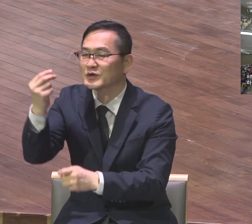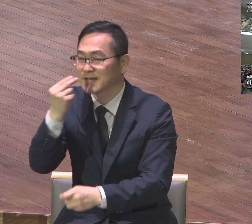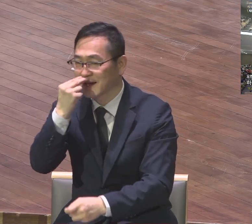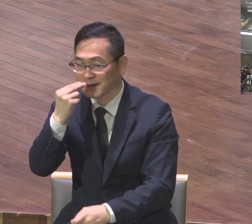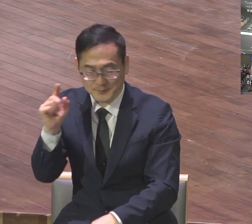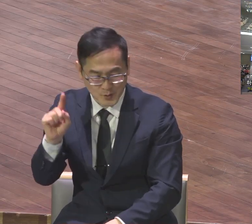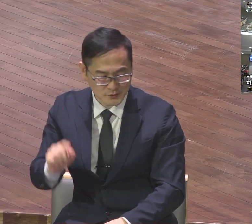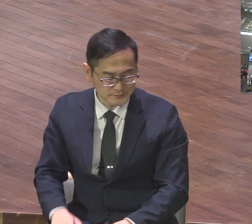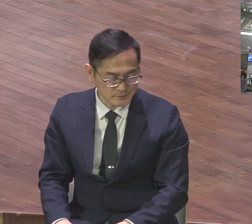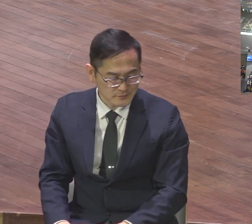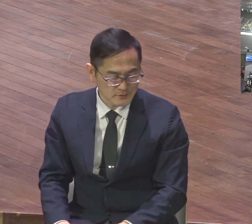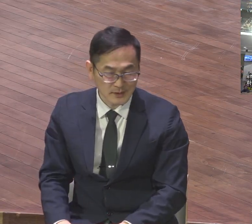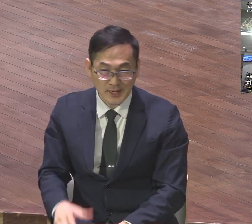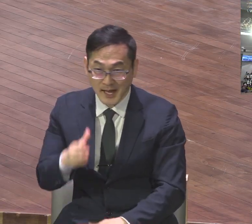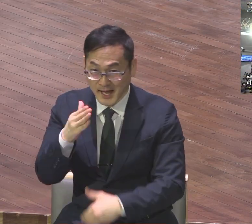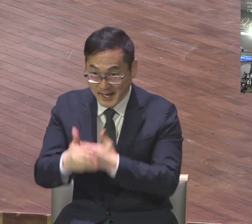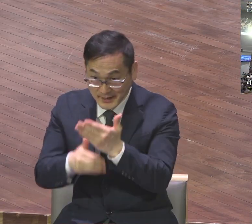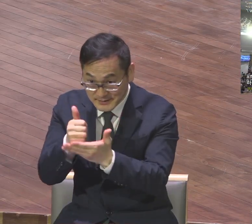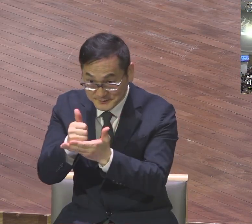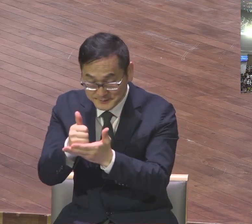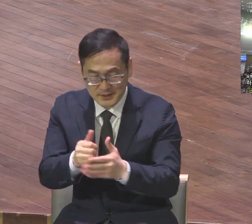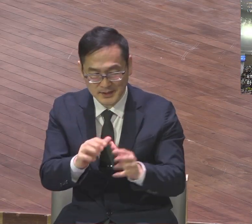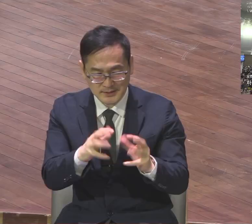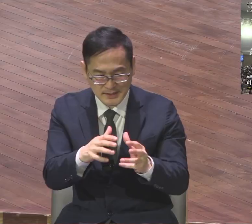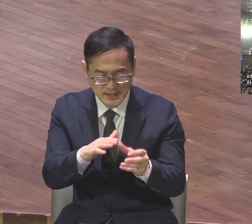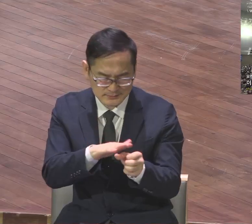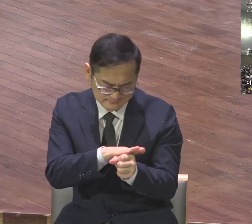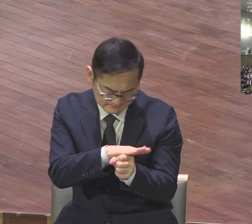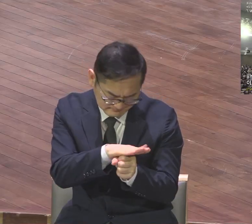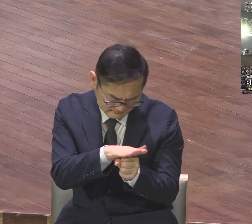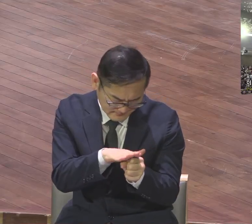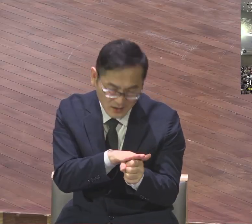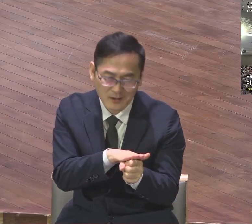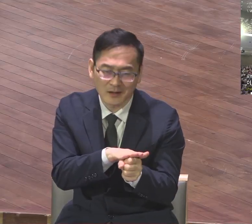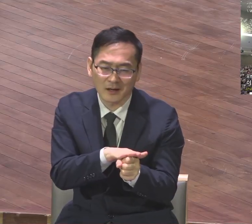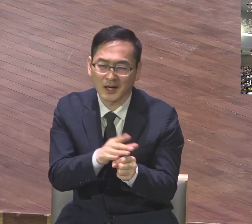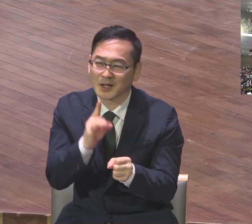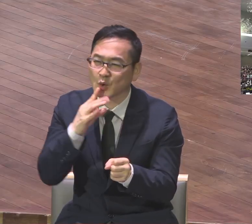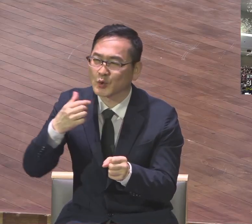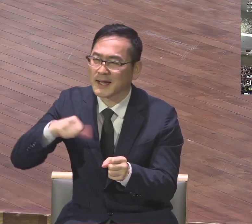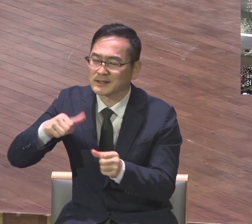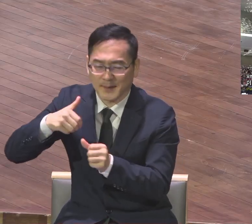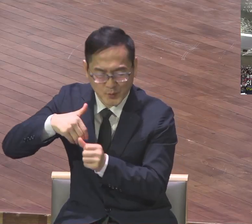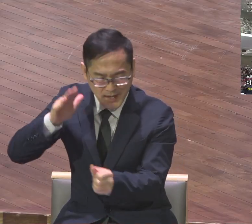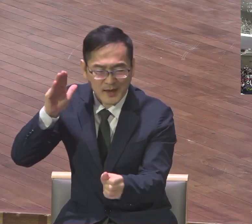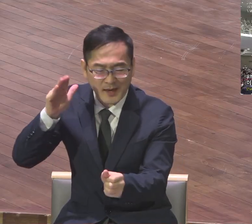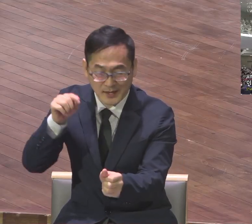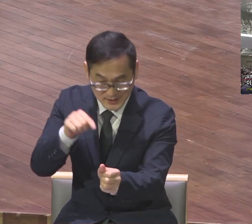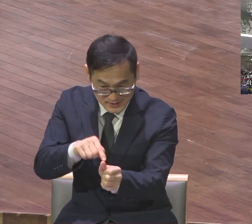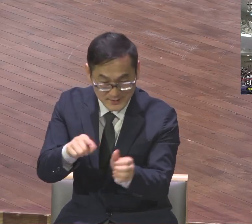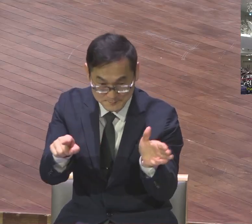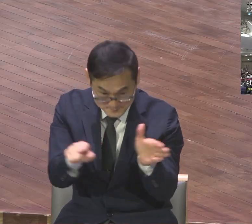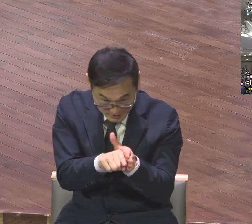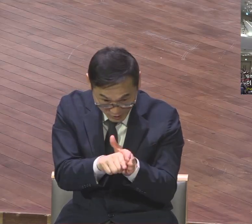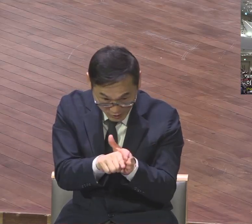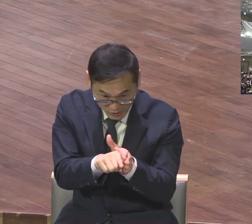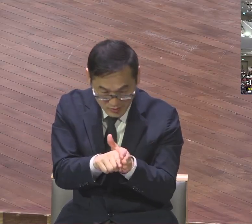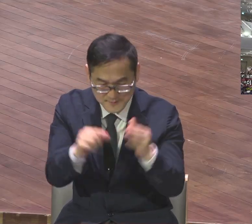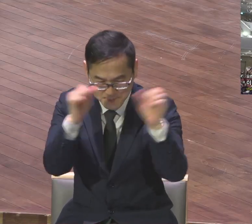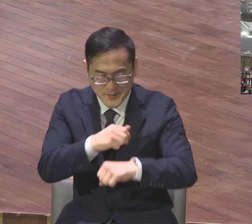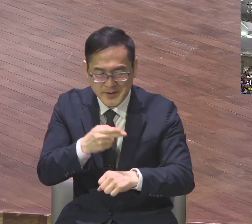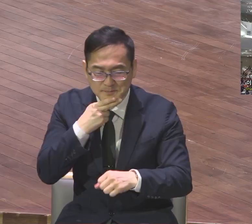하나님이 세상을 이처럼 사랑하사 독생자를 주셔서는 이는 저를 믿는 자보다 멸망치 않고 영생을 얻게